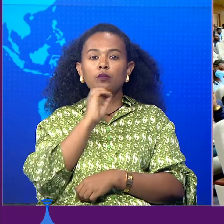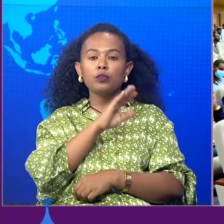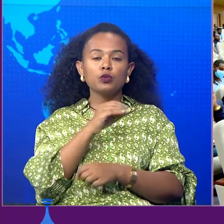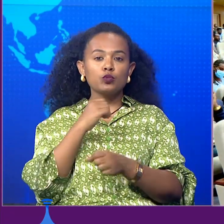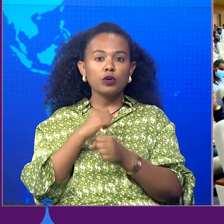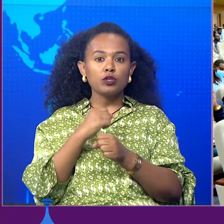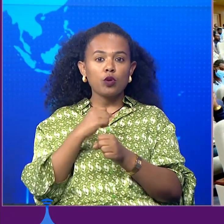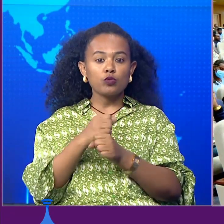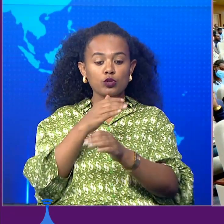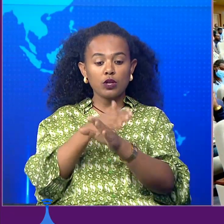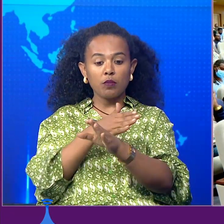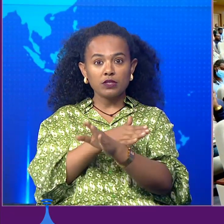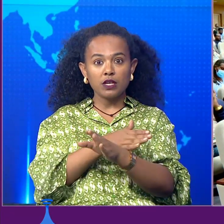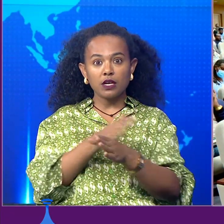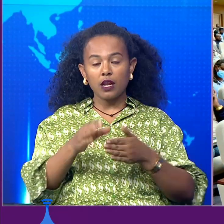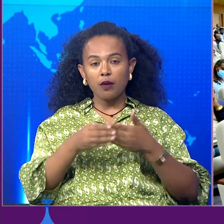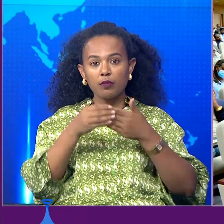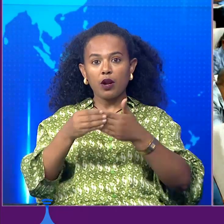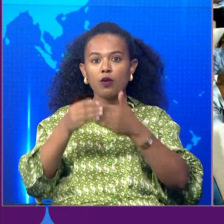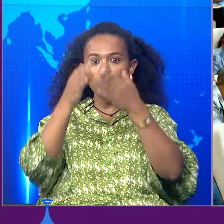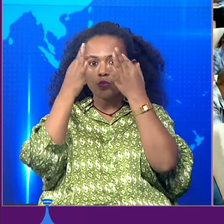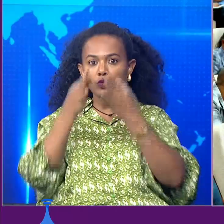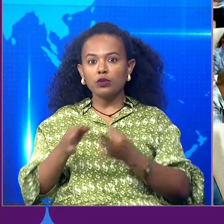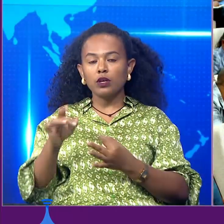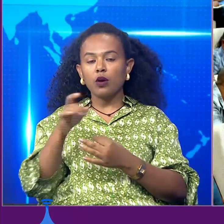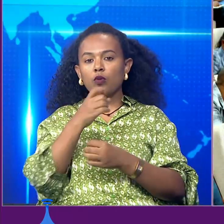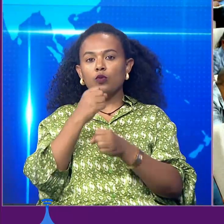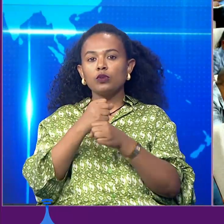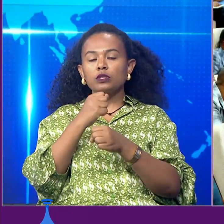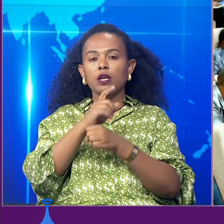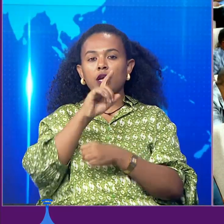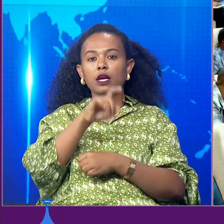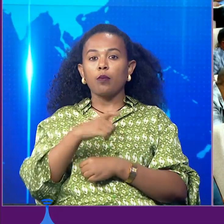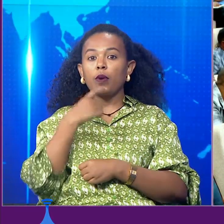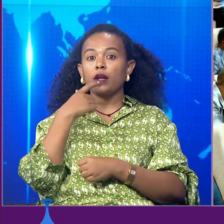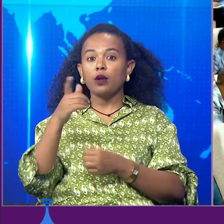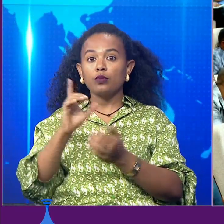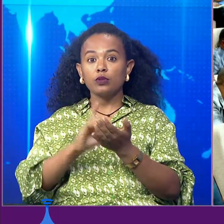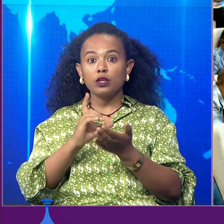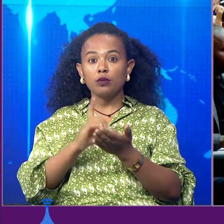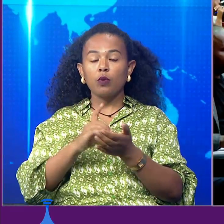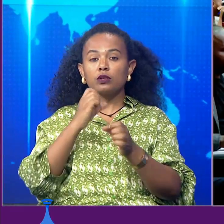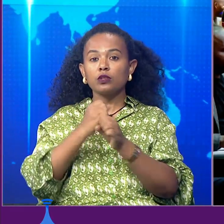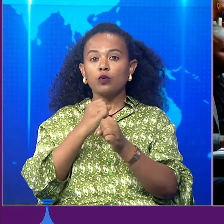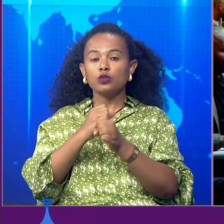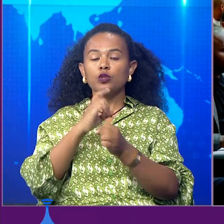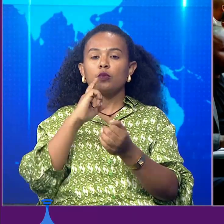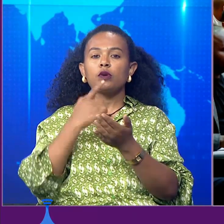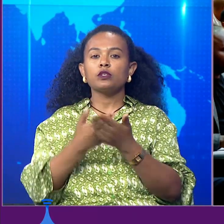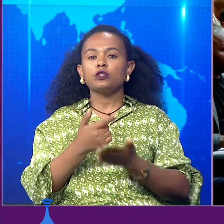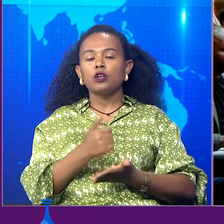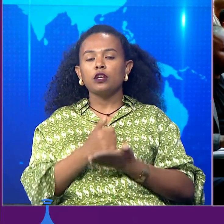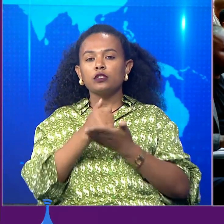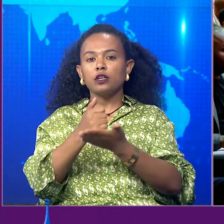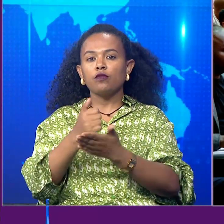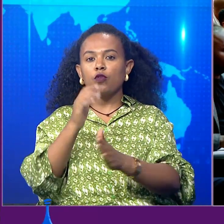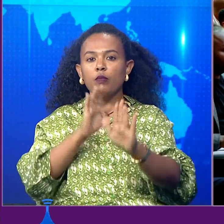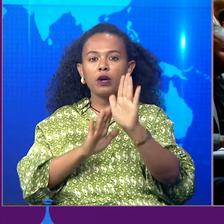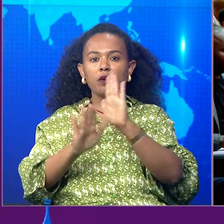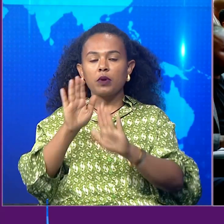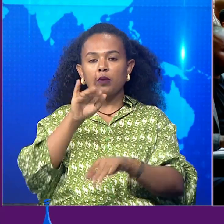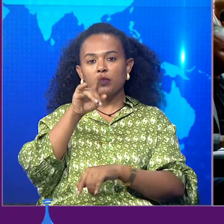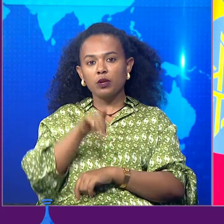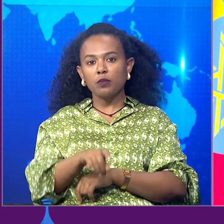አሰራሮችን ለማስተካከል አመራሩ ቁርጠኛ ሆኖ ሊሰራ ይገባል ያሉት ከንቲባዋ ስራዎችን በማስረጃ አስደግፎ መገምገም